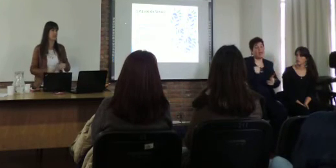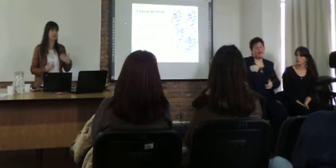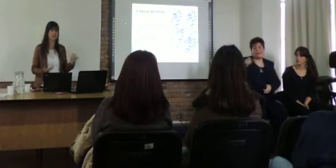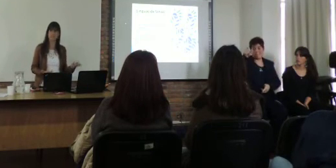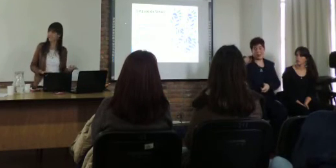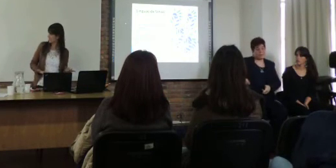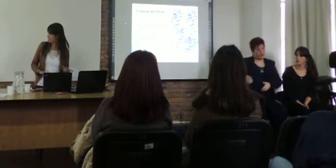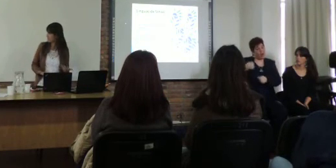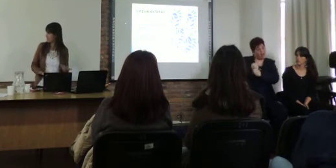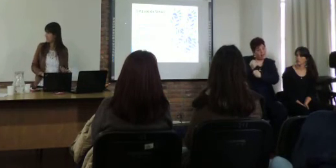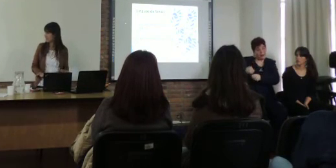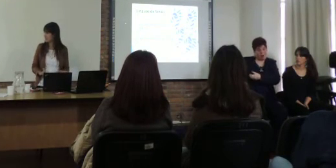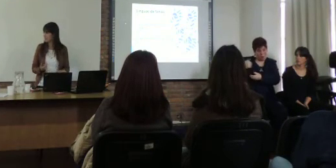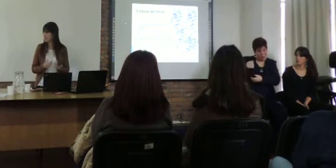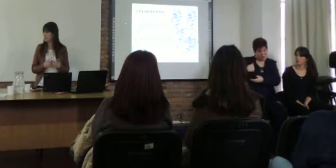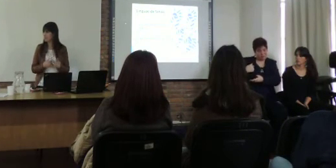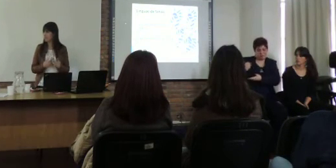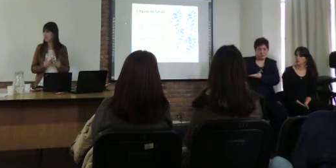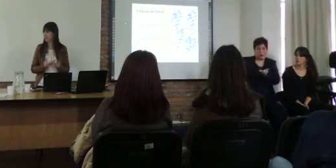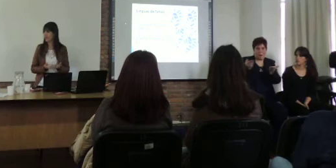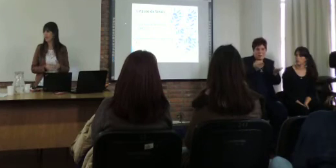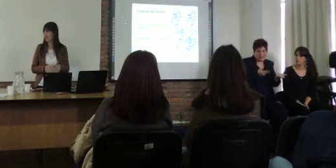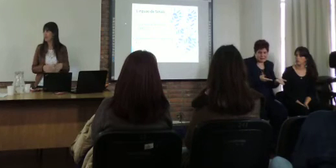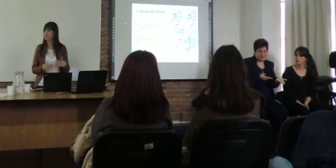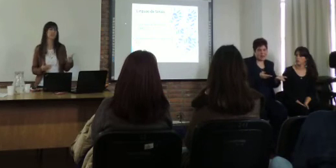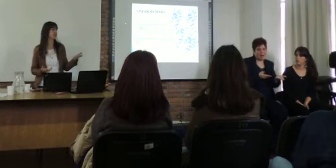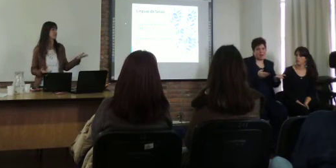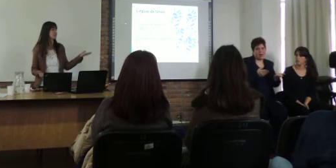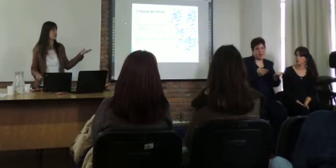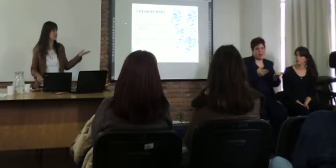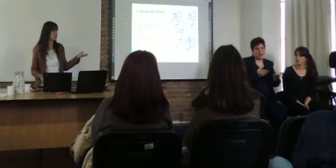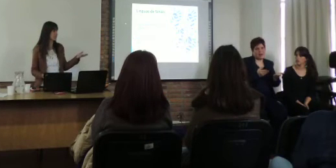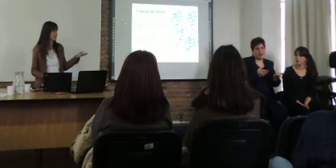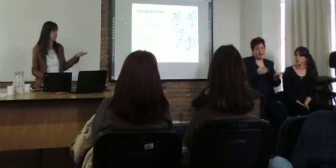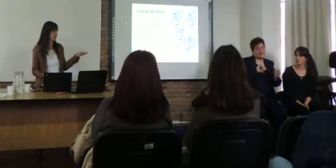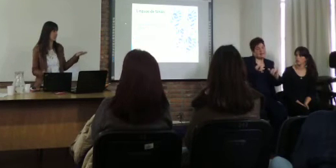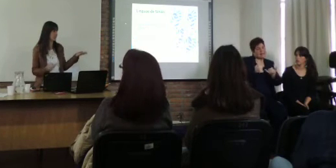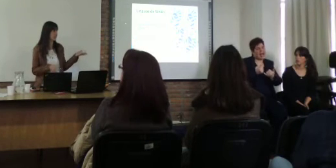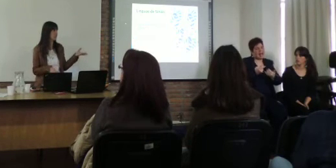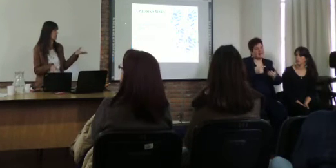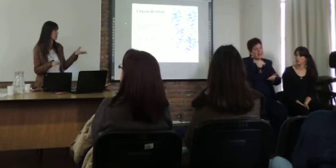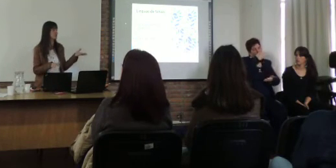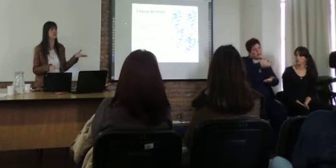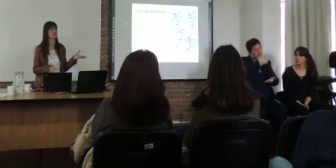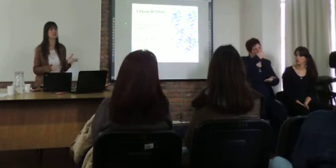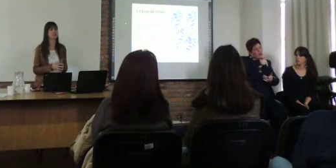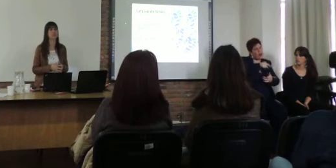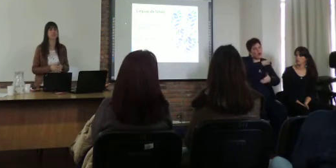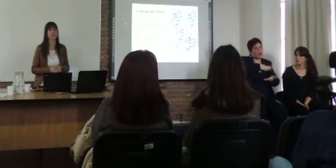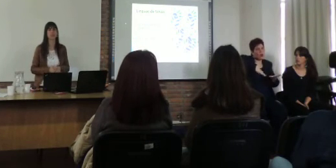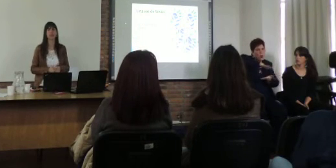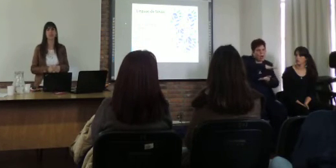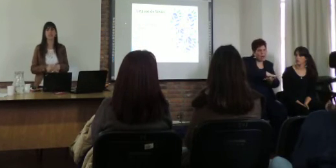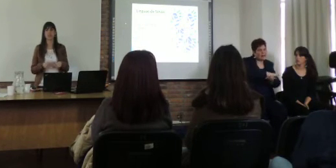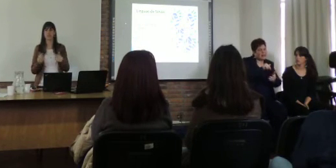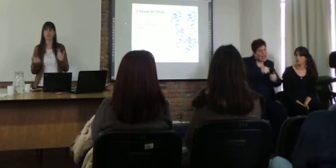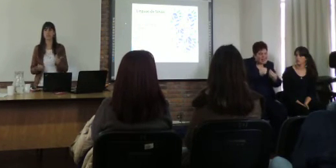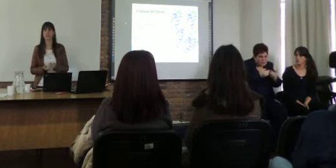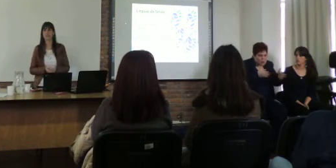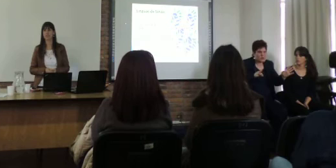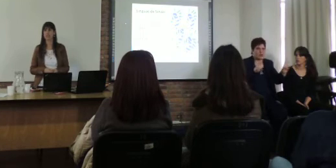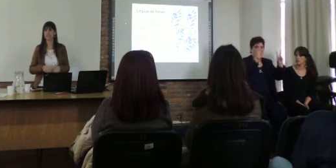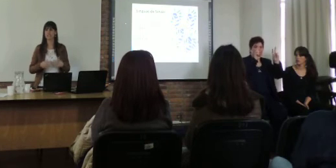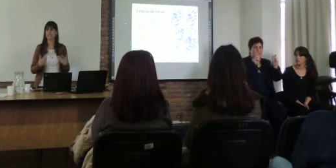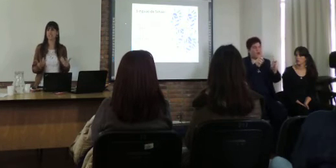Silvia apresentava, fez uma ótima exposição e realmente introduz também o tema, as